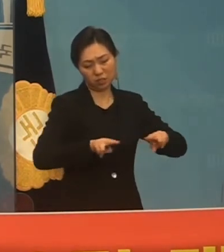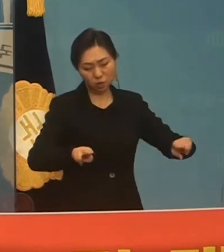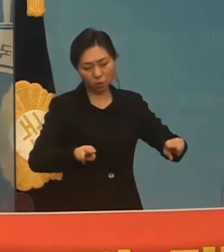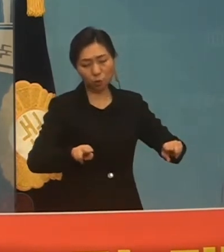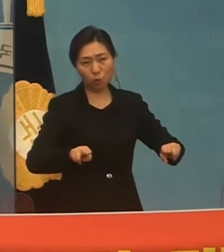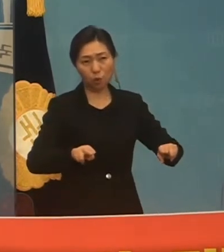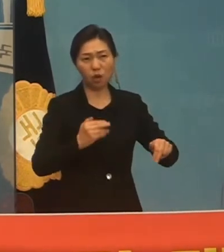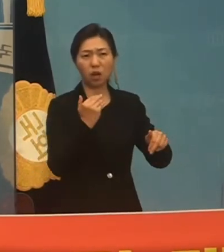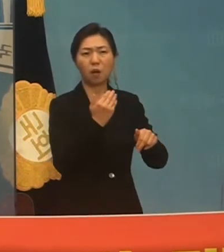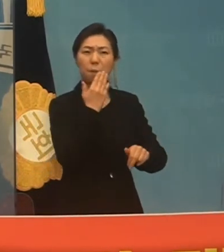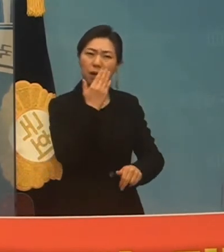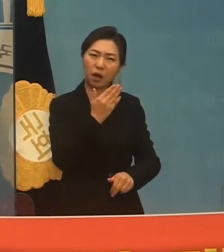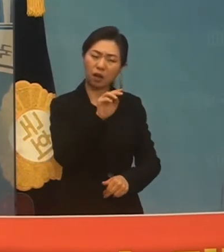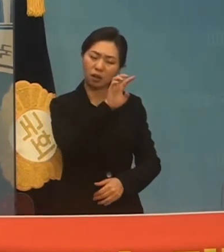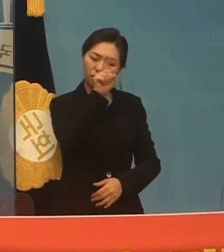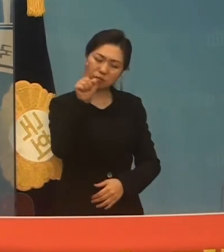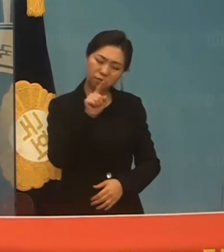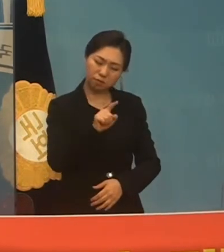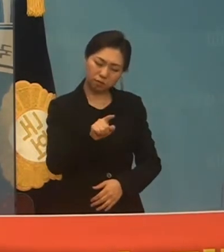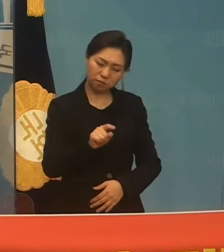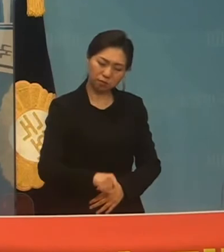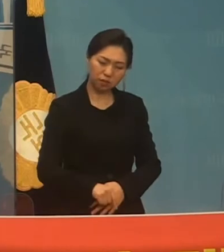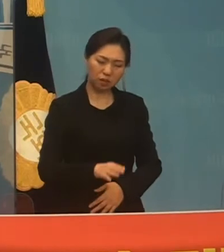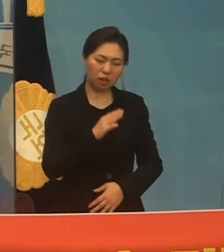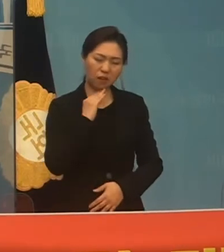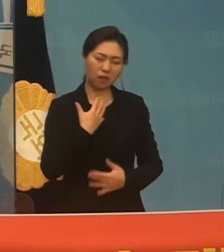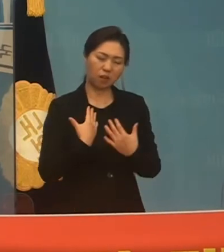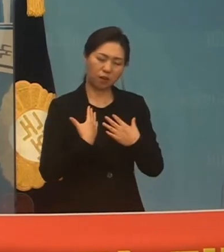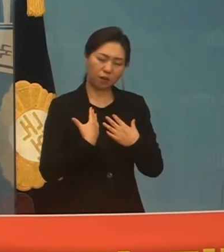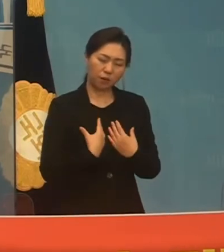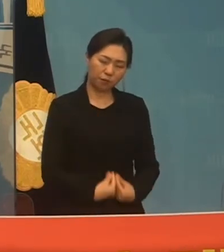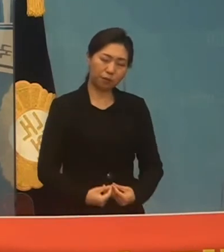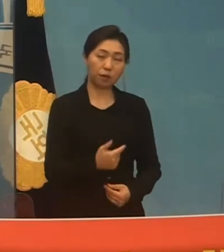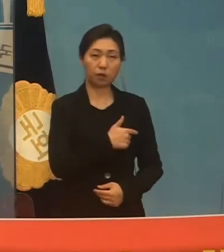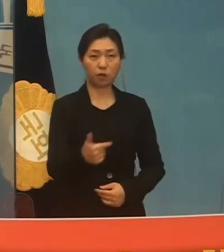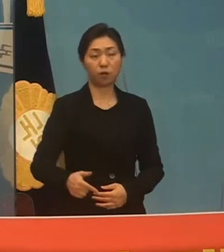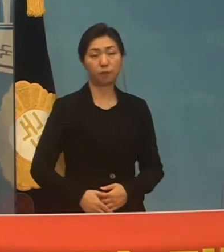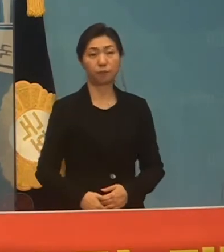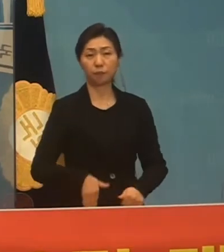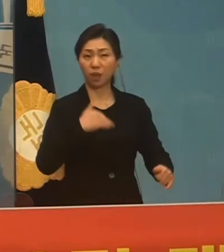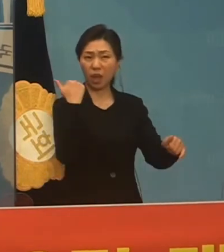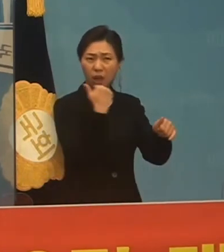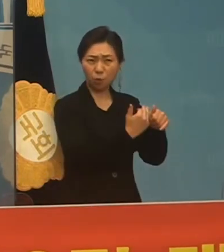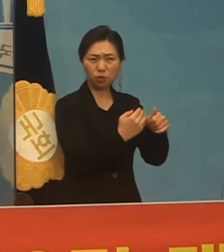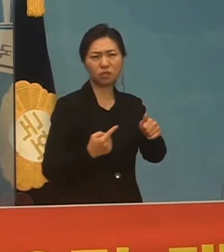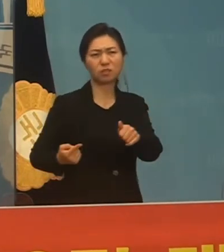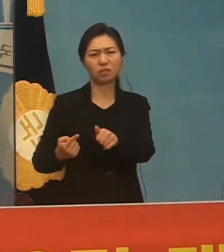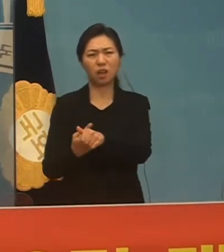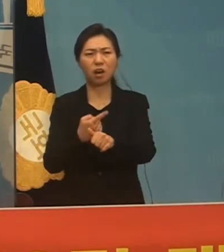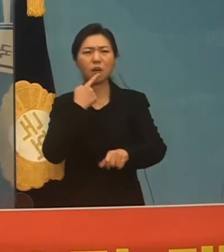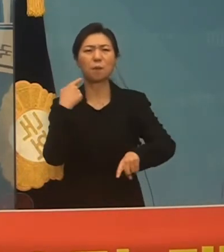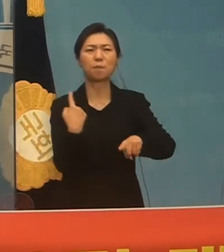수 있을지 장담하기 짝이 없습니다. 해고는 살인입니다.